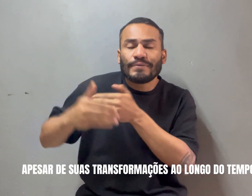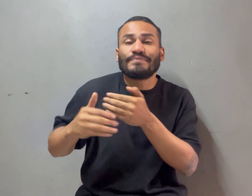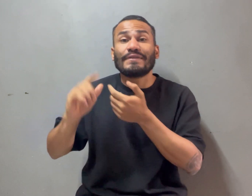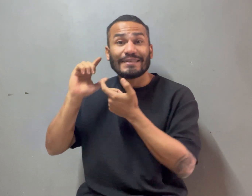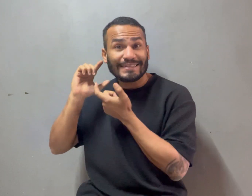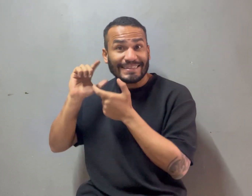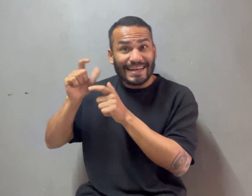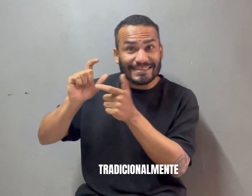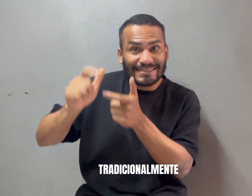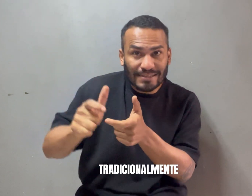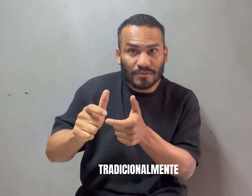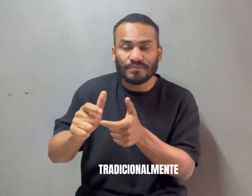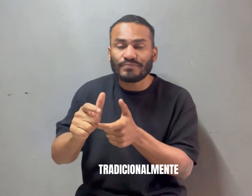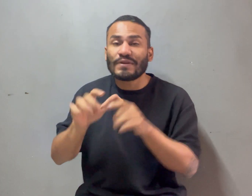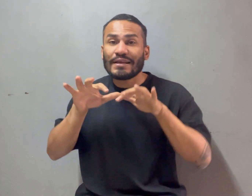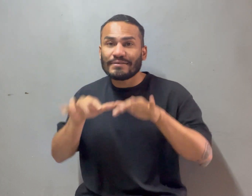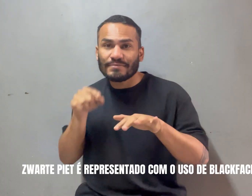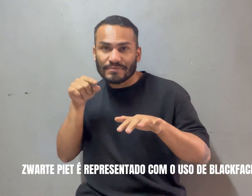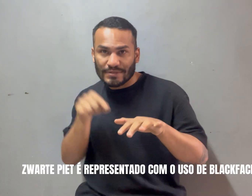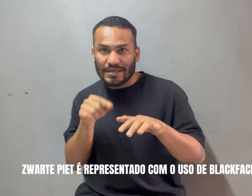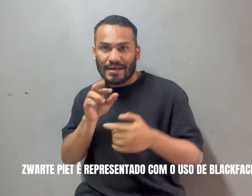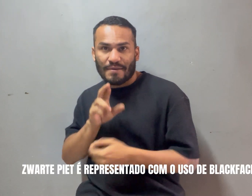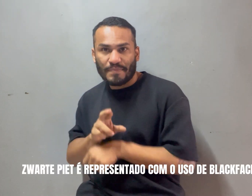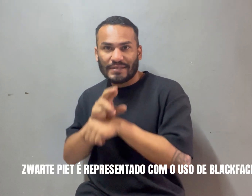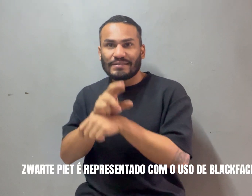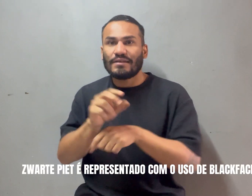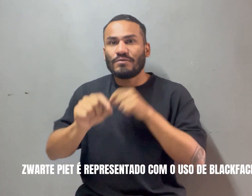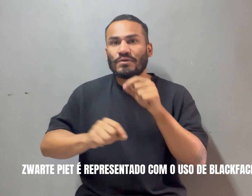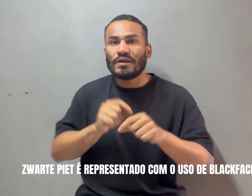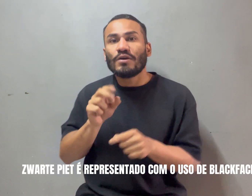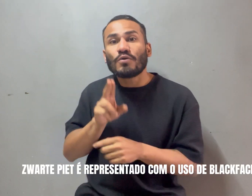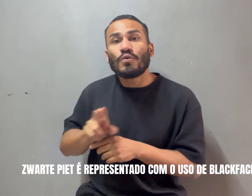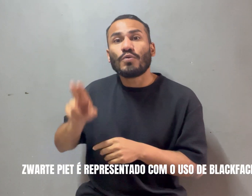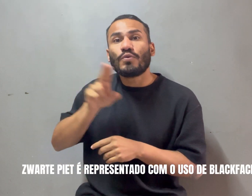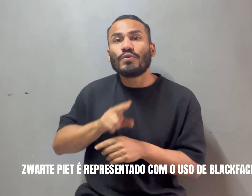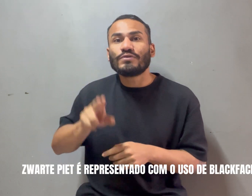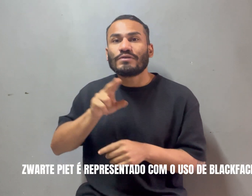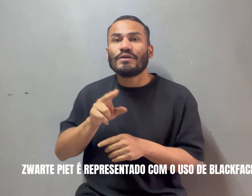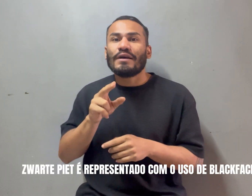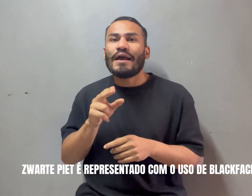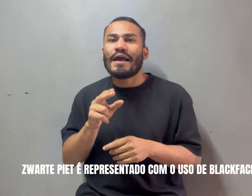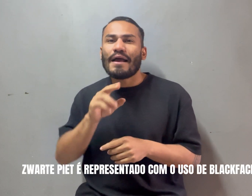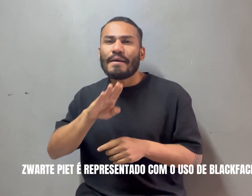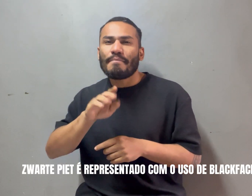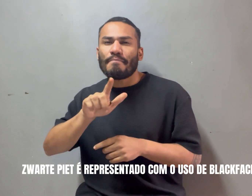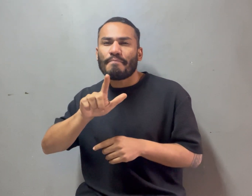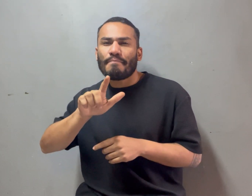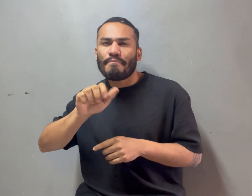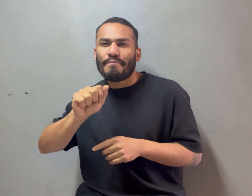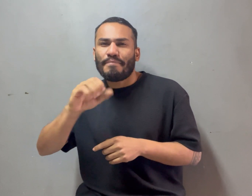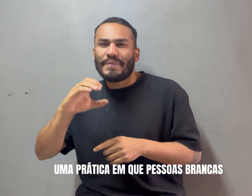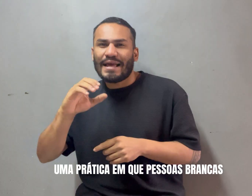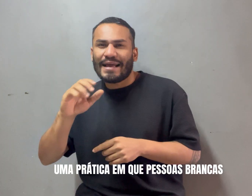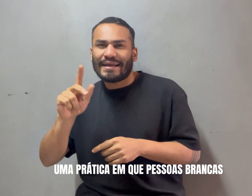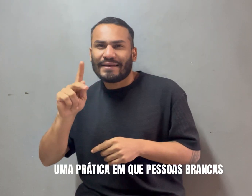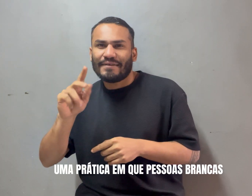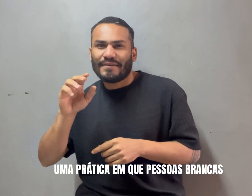tempo. Tradicionalmente, Zwarte Piet é representado com o uso de blackface, uma prática em que